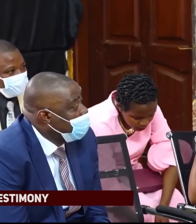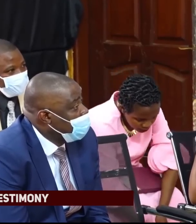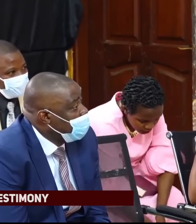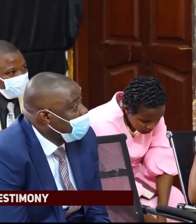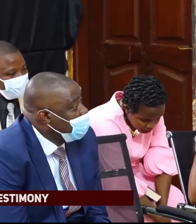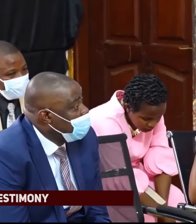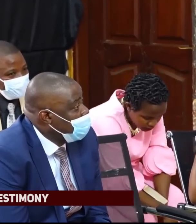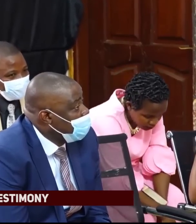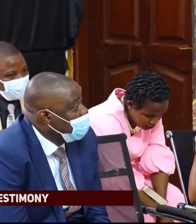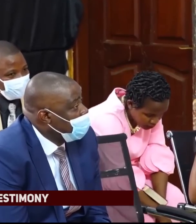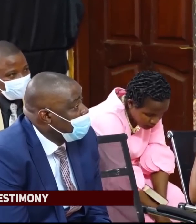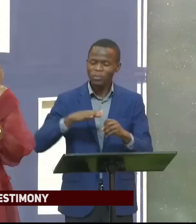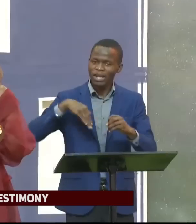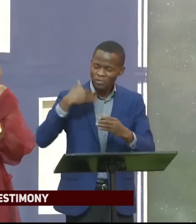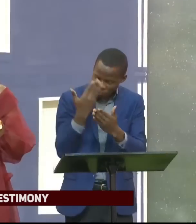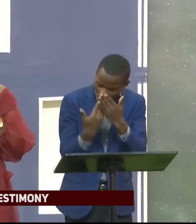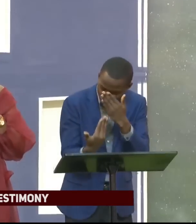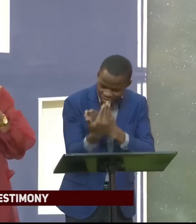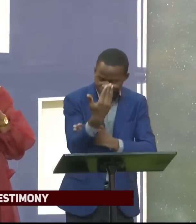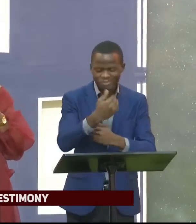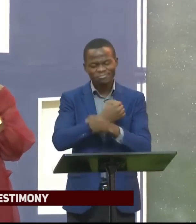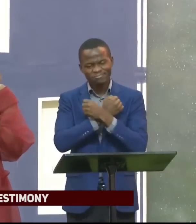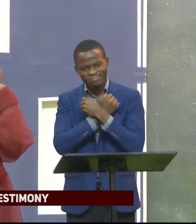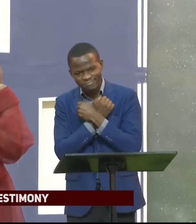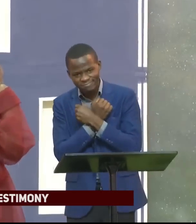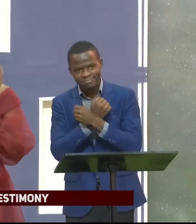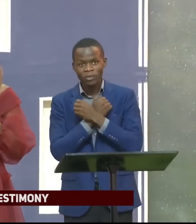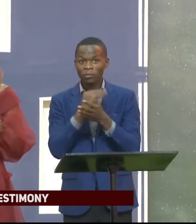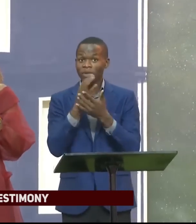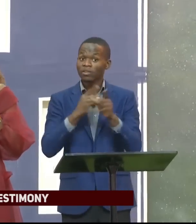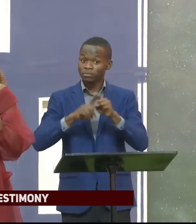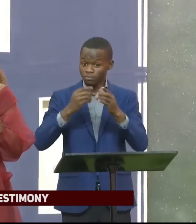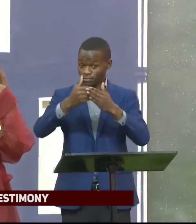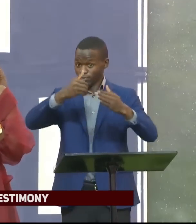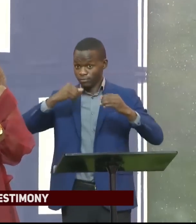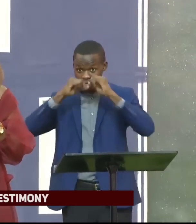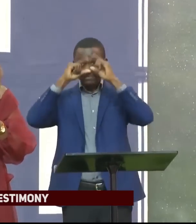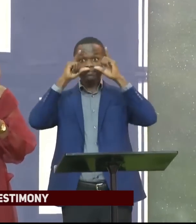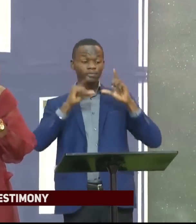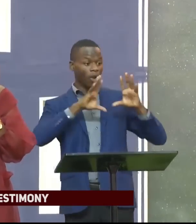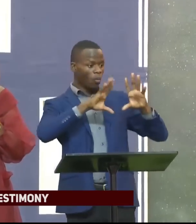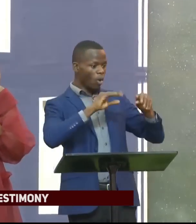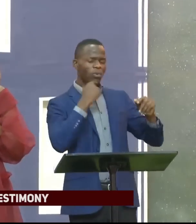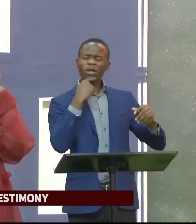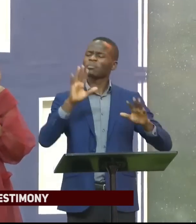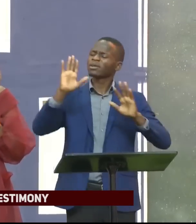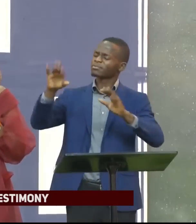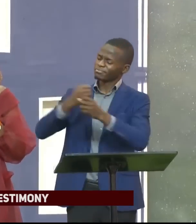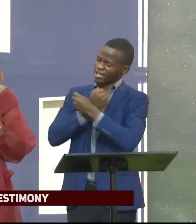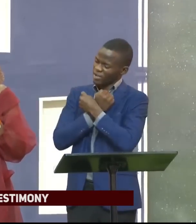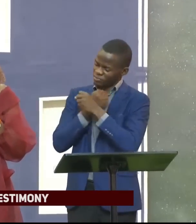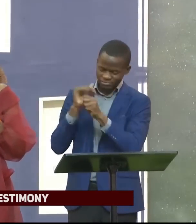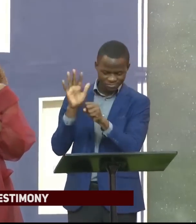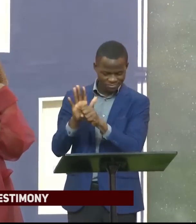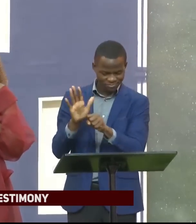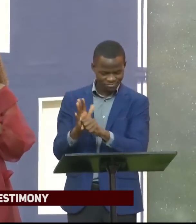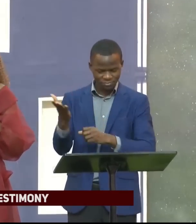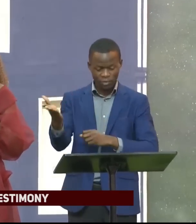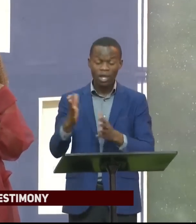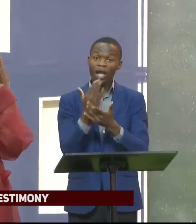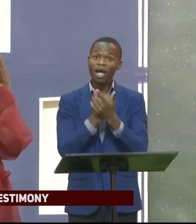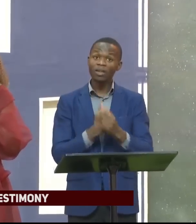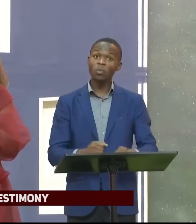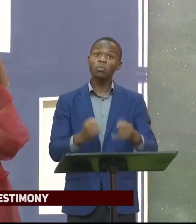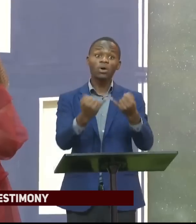akongerako buli kumakya nga ino nga tanaba kuva mu buliri nga ngamba I love you so very much.